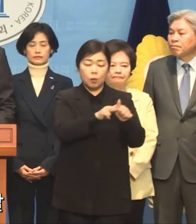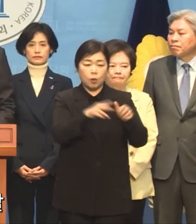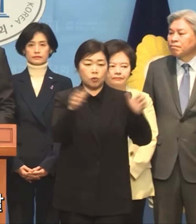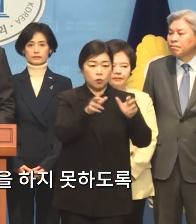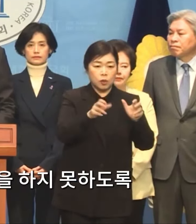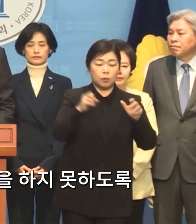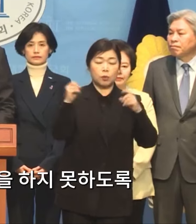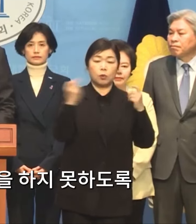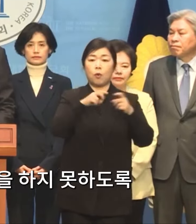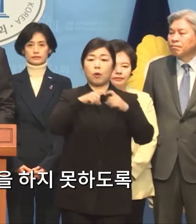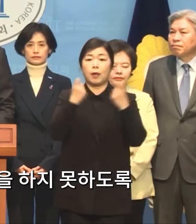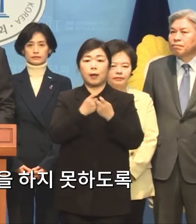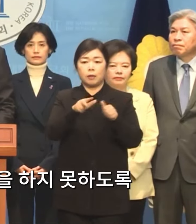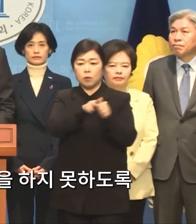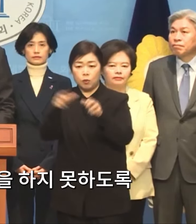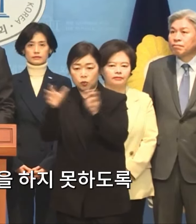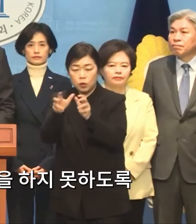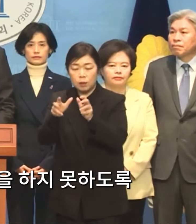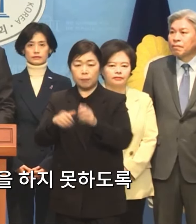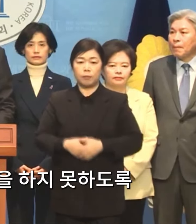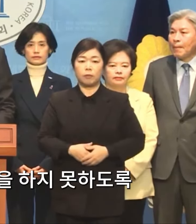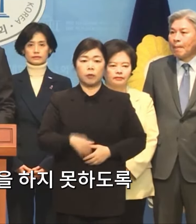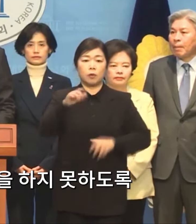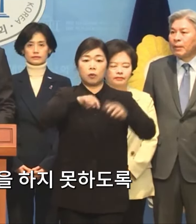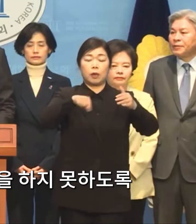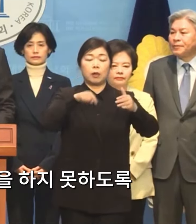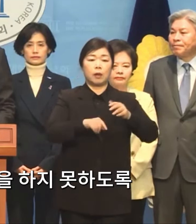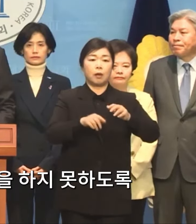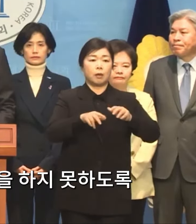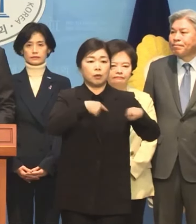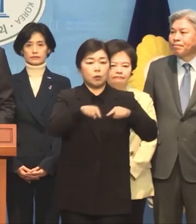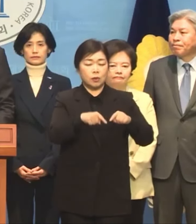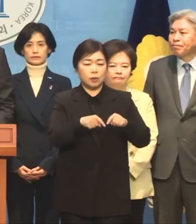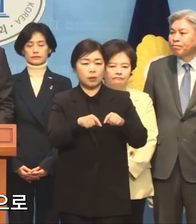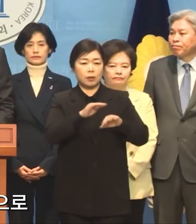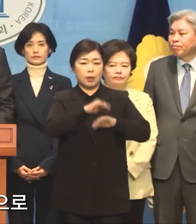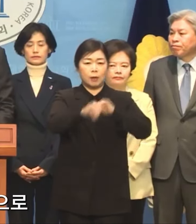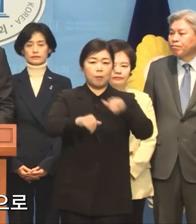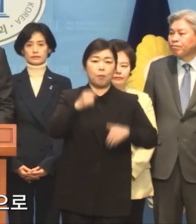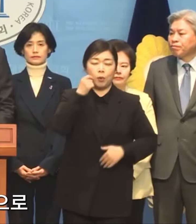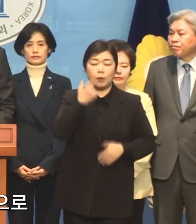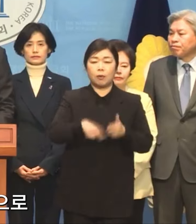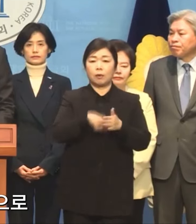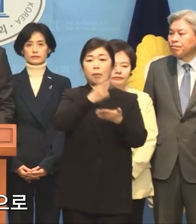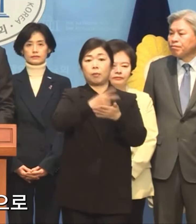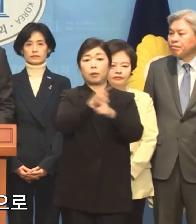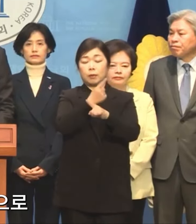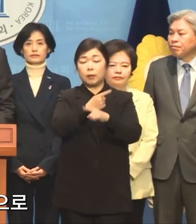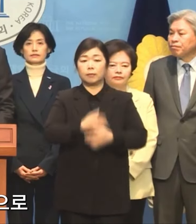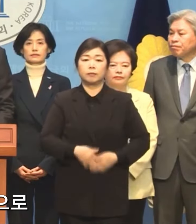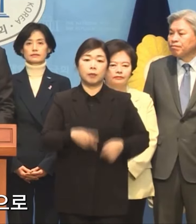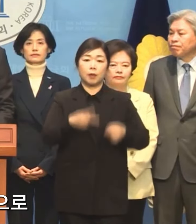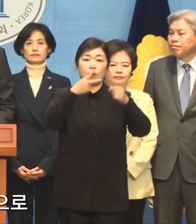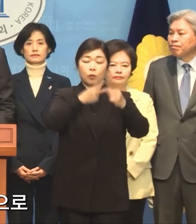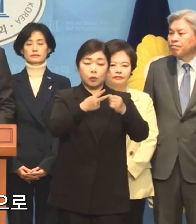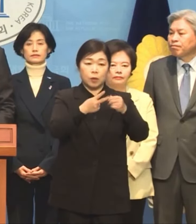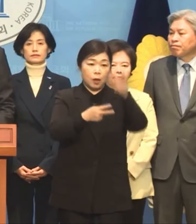사찰 국내정보 수집이나 정치개입을 하지 못하도록 하겠습니다 경찰과의